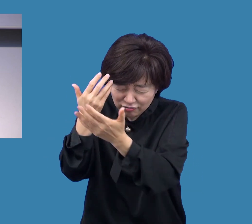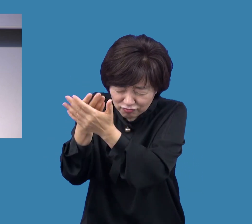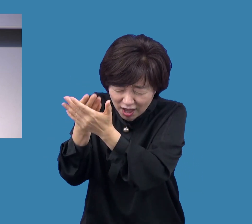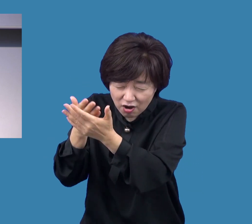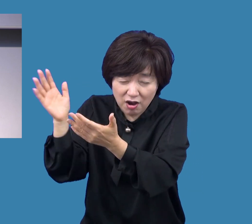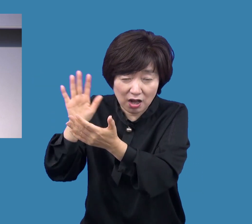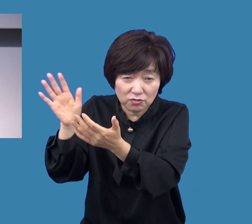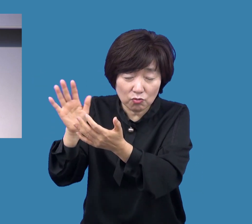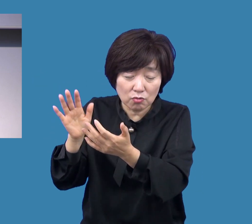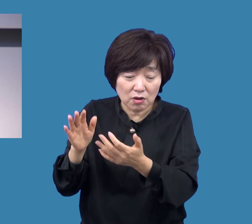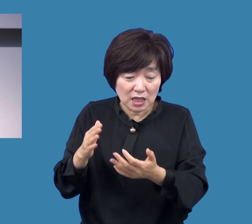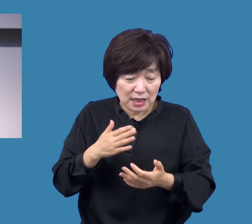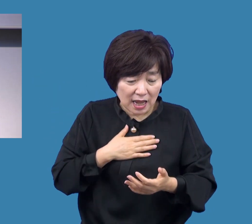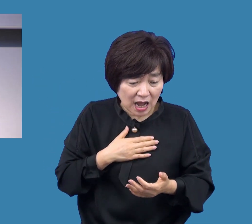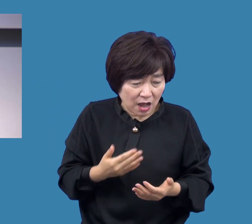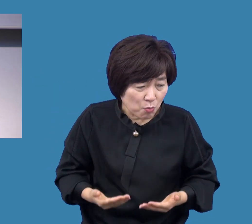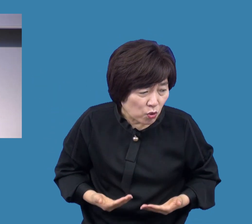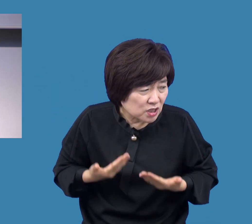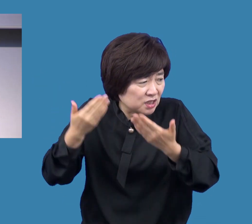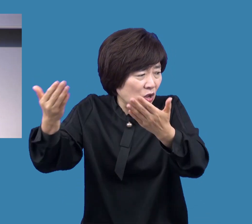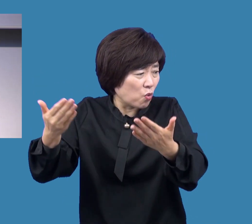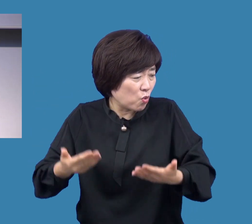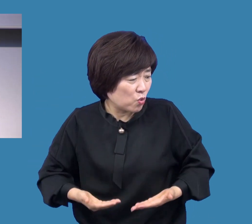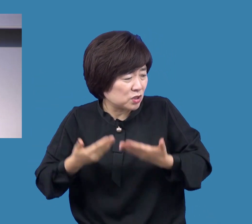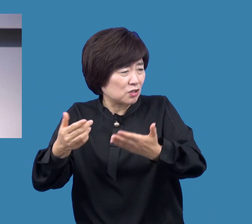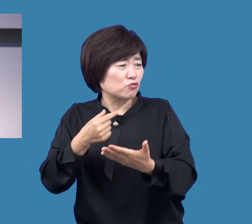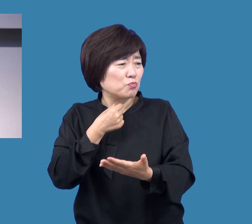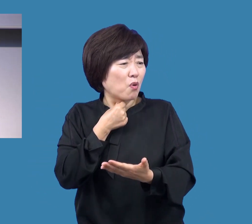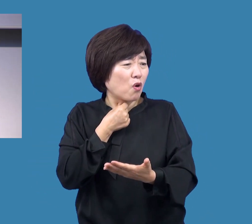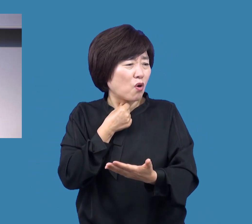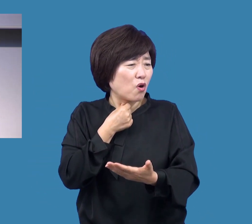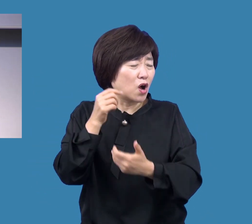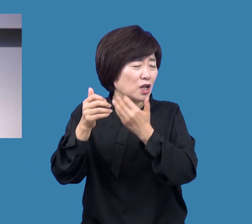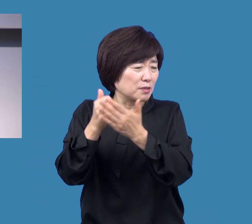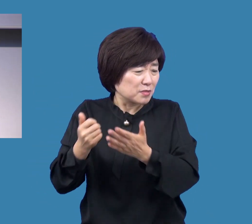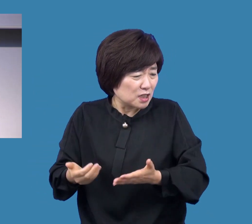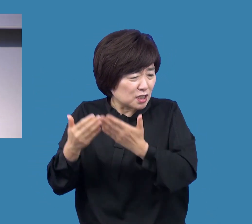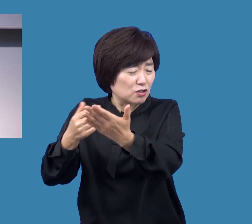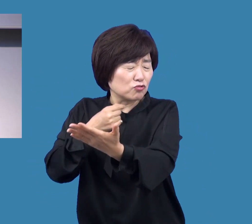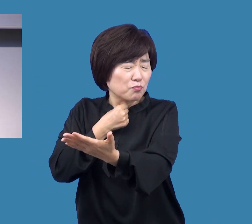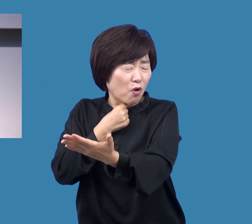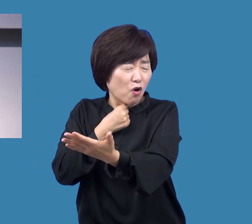아니고 내가 하나님한테 드리고 싶어 할 때 은사가 주어지더라고. 이건 참